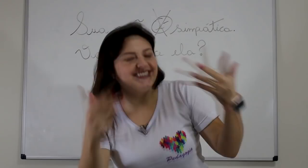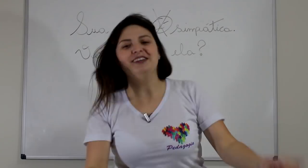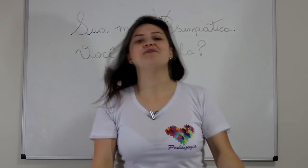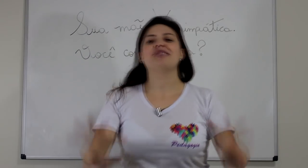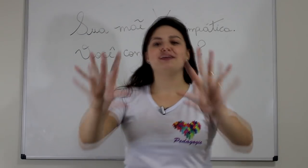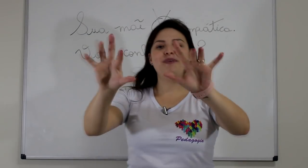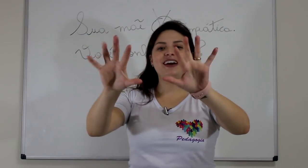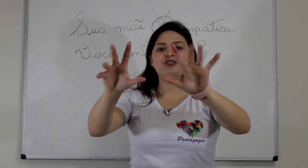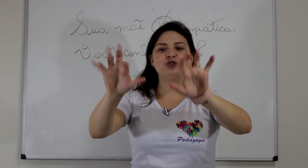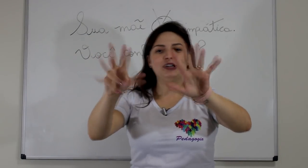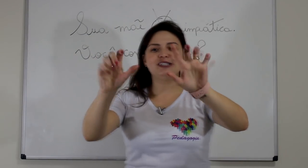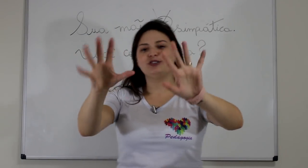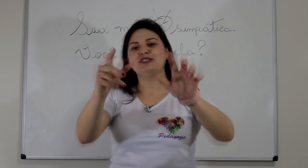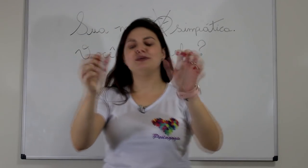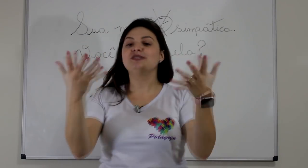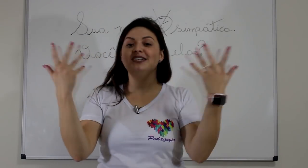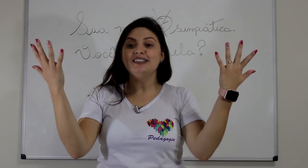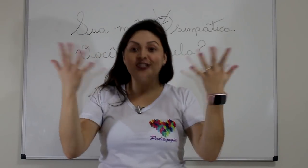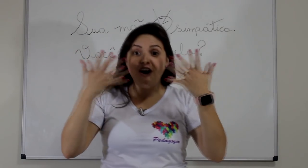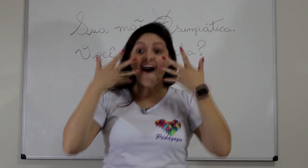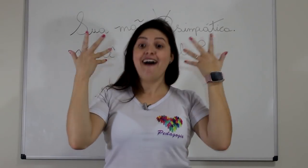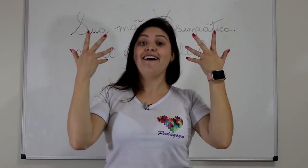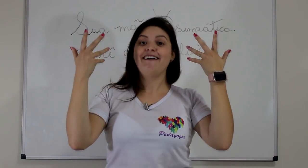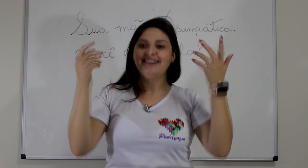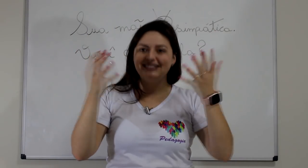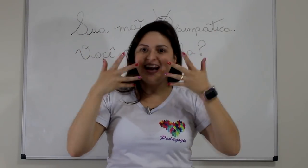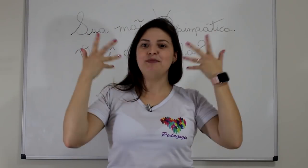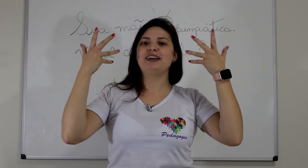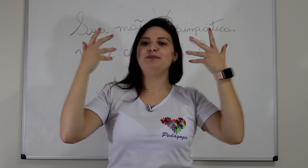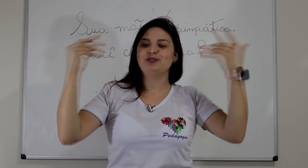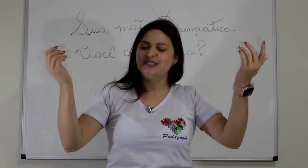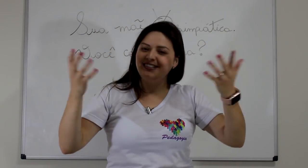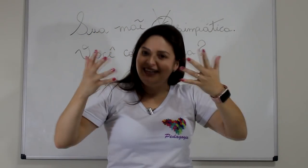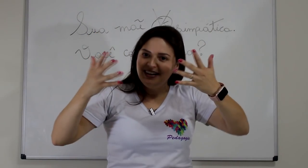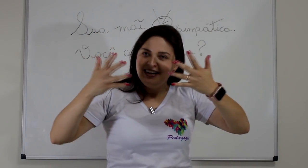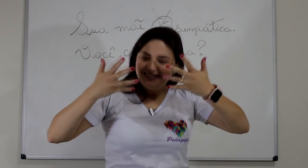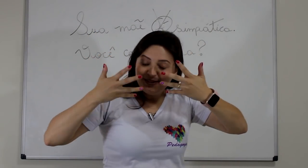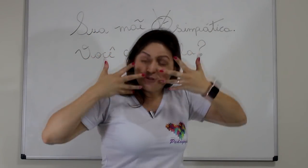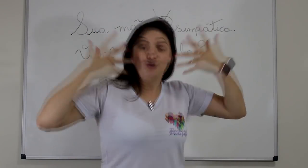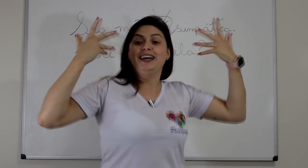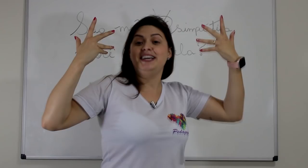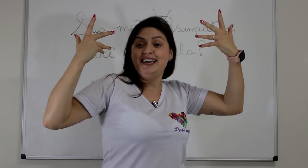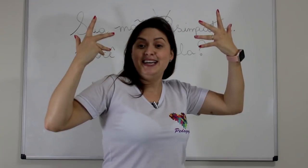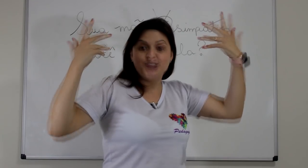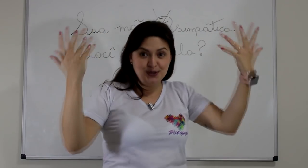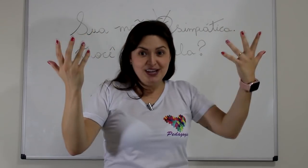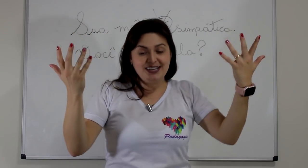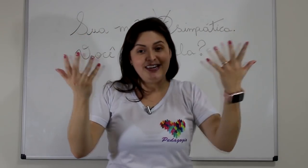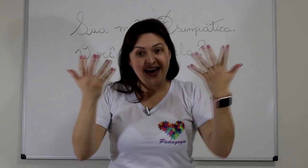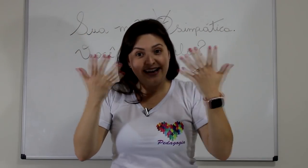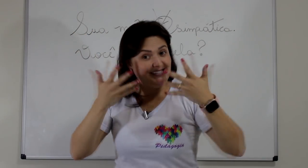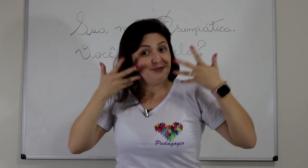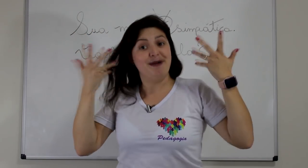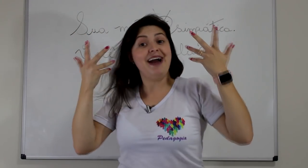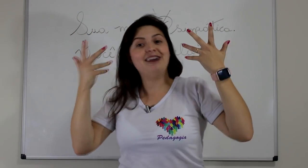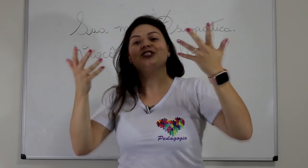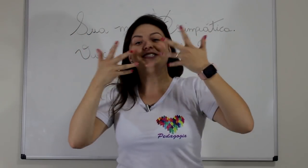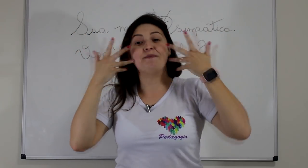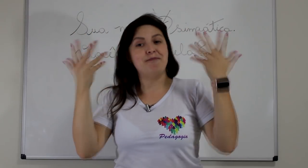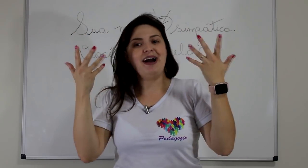Simpática. Pega todas as suas mãozinhas e ó, sabe, aquela pessoa assim que tem um sorriso, que é carismática,